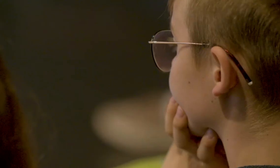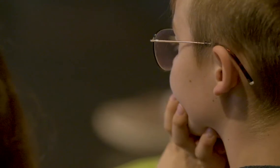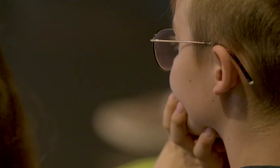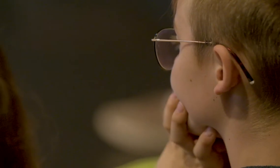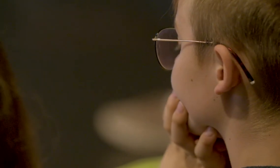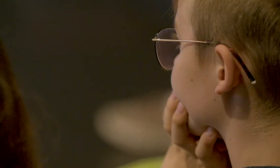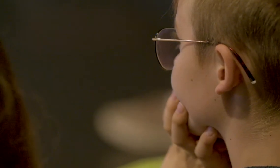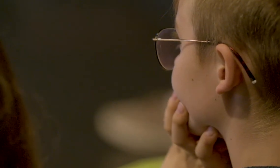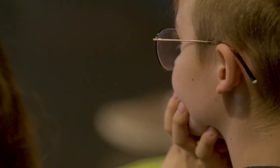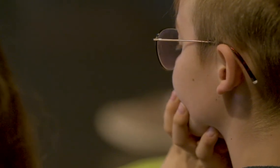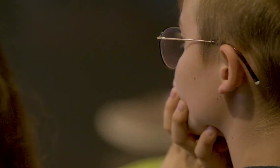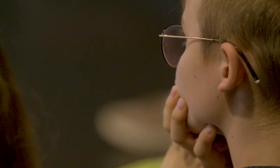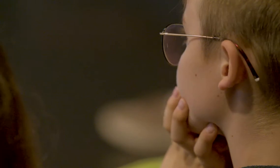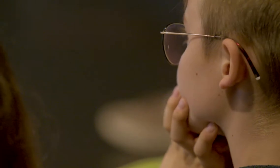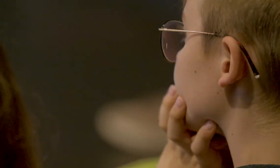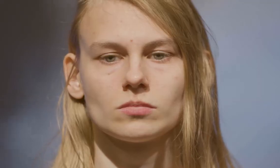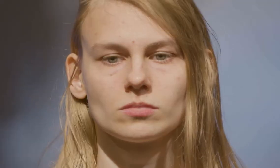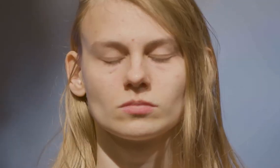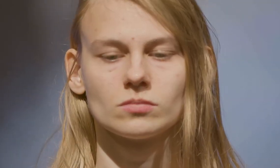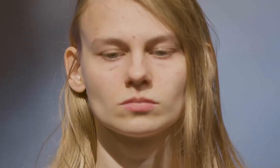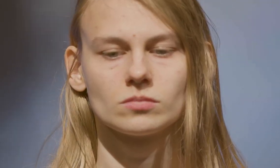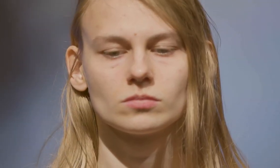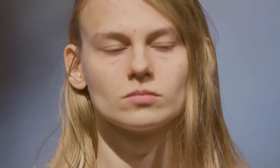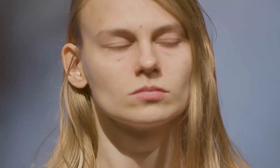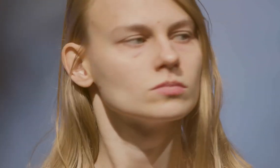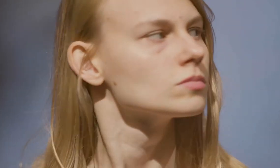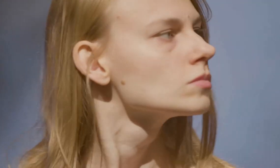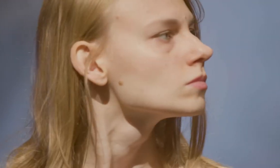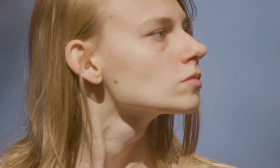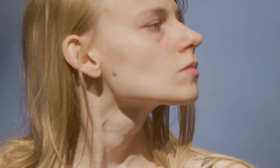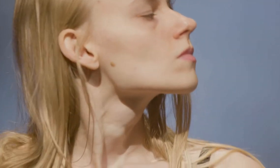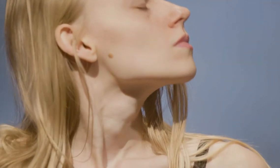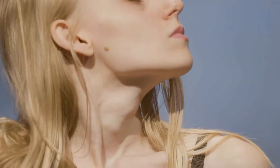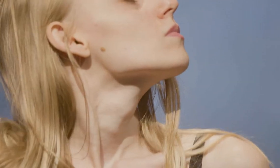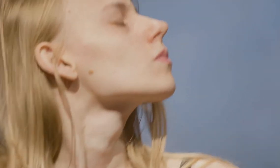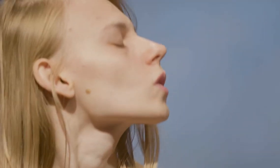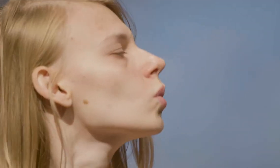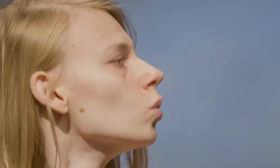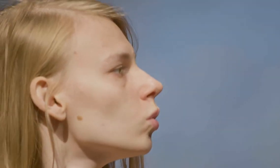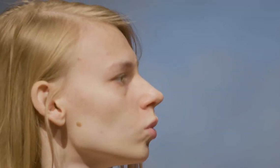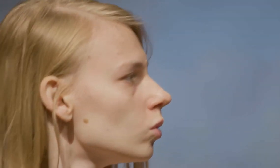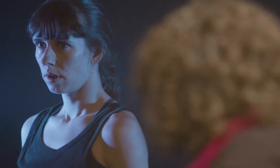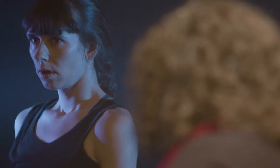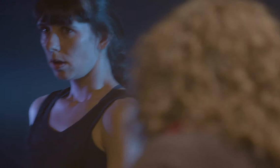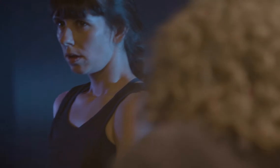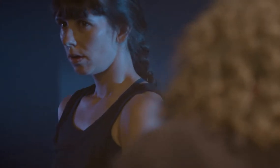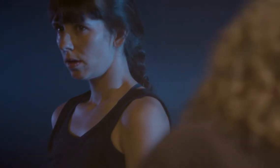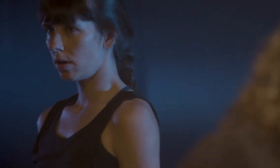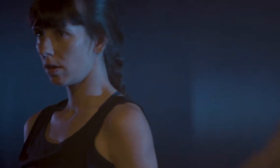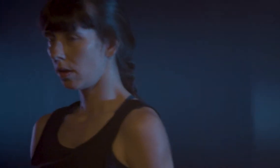służą spotkaniu, bo te najstarsze grupy, to opowiadanie baśni przez rodziców, dla dzieci, przez szamana, dla swojej